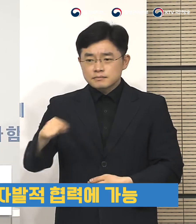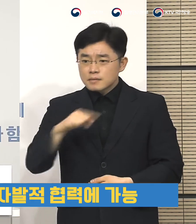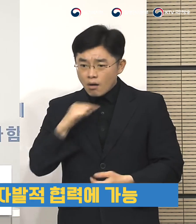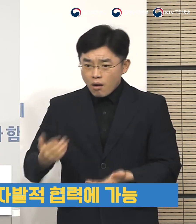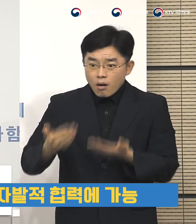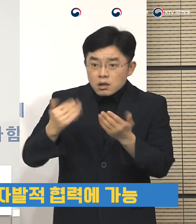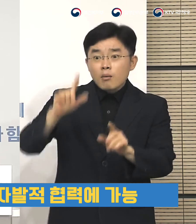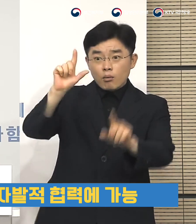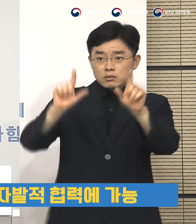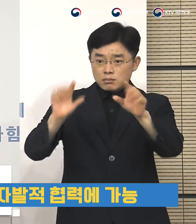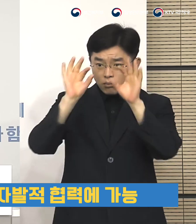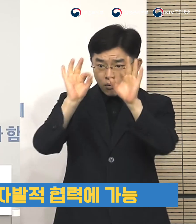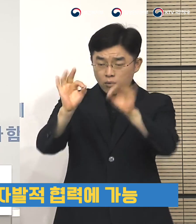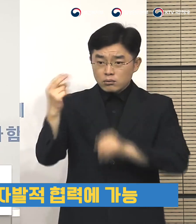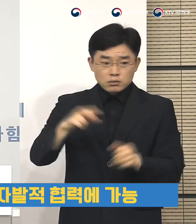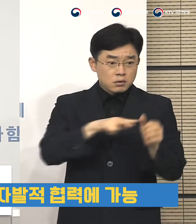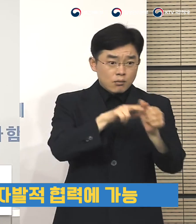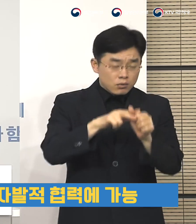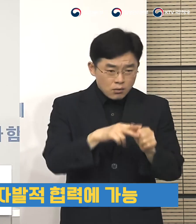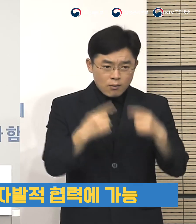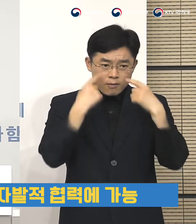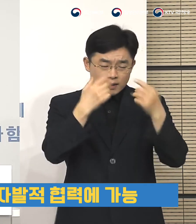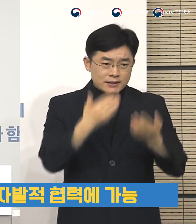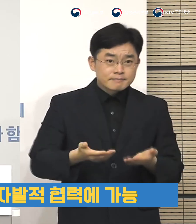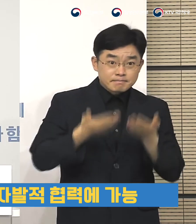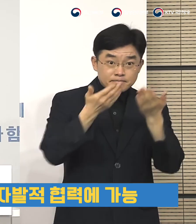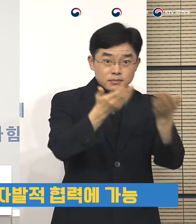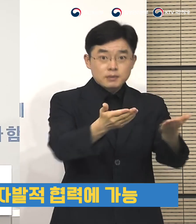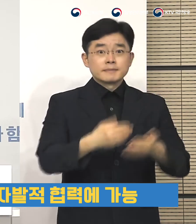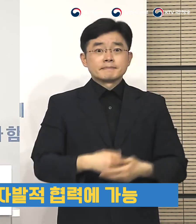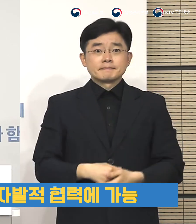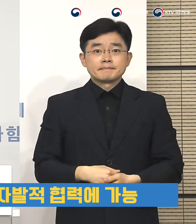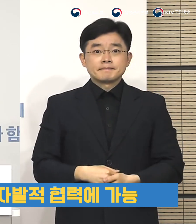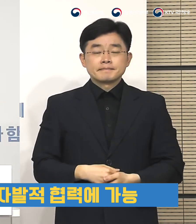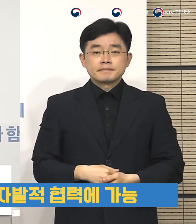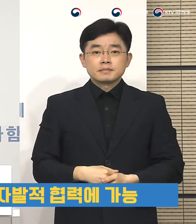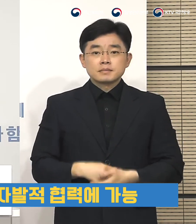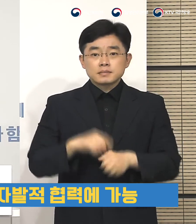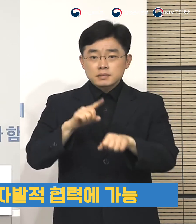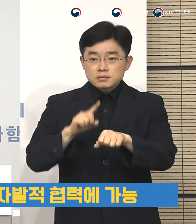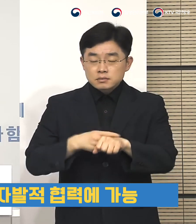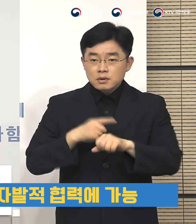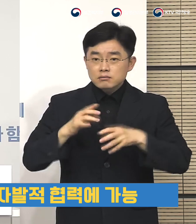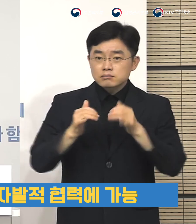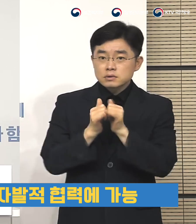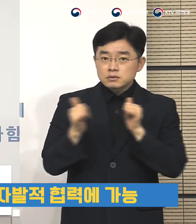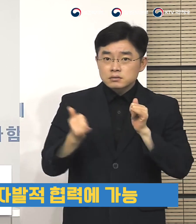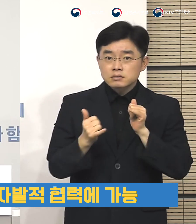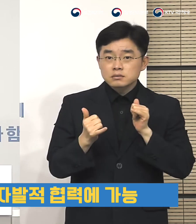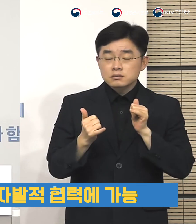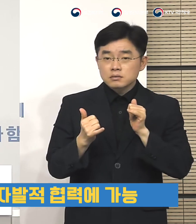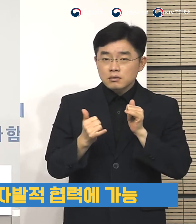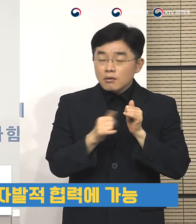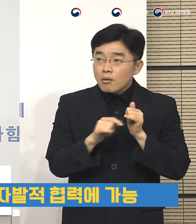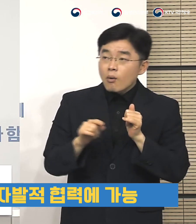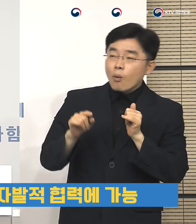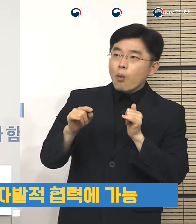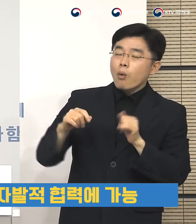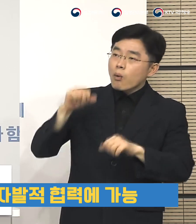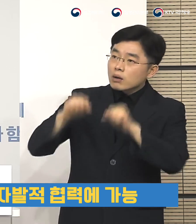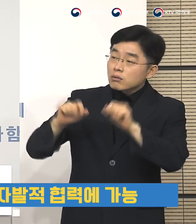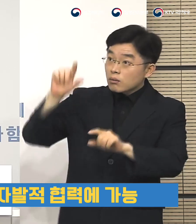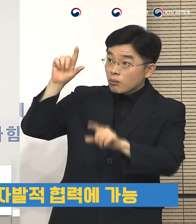또 정확한 정보를 최대한 신속하게 받아들이면서 국민 여러분들께서도 정부 당국자들의,